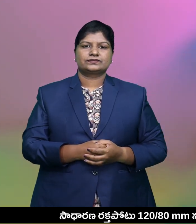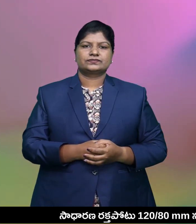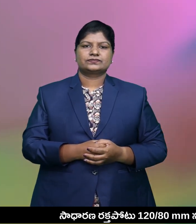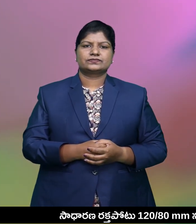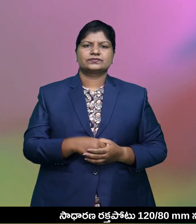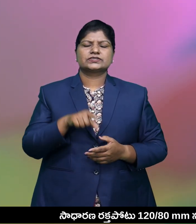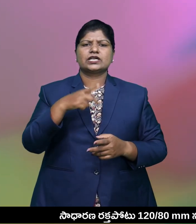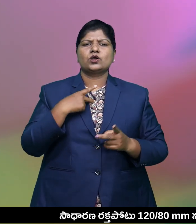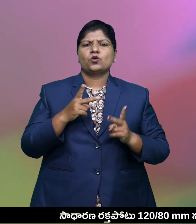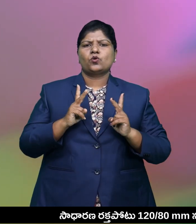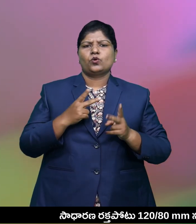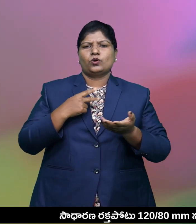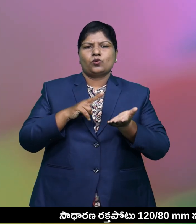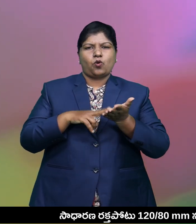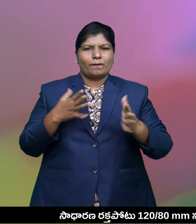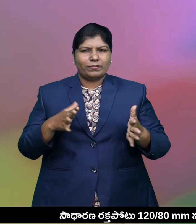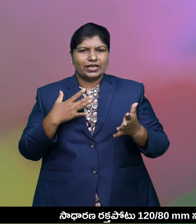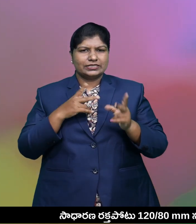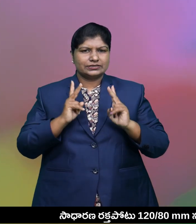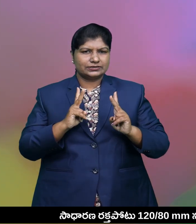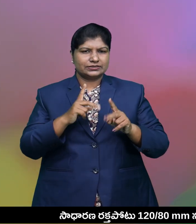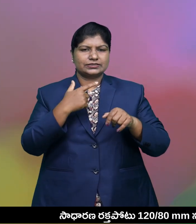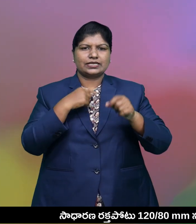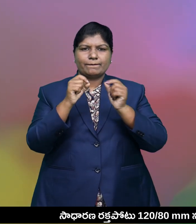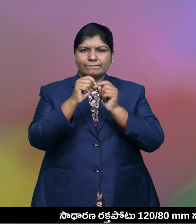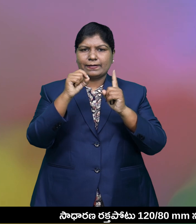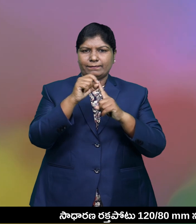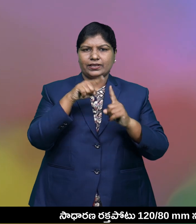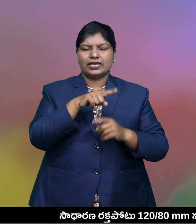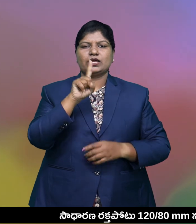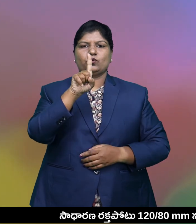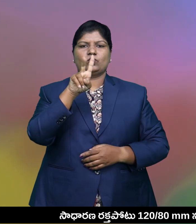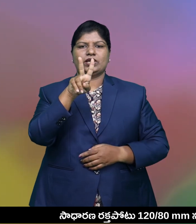సాధారణ రక్తపోటు 120/80 mm నుండి